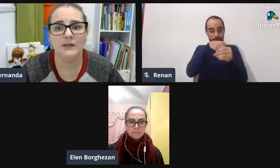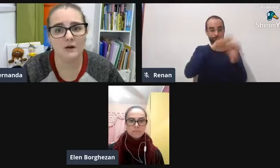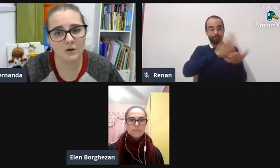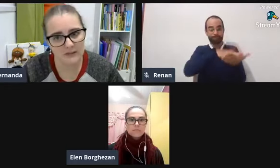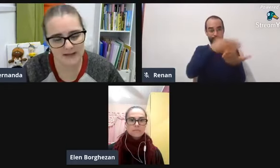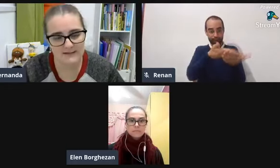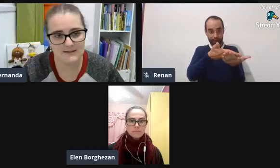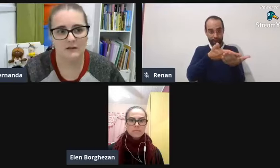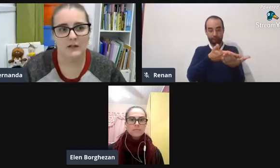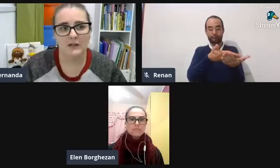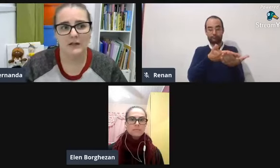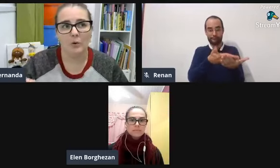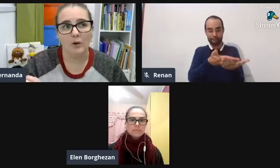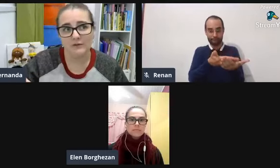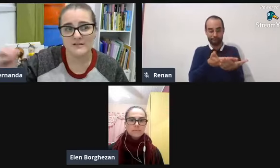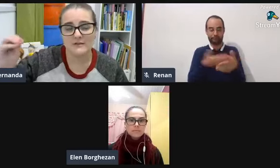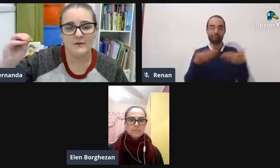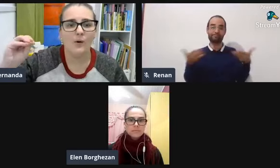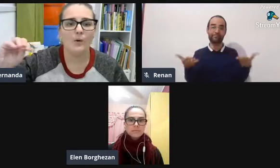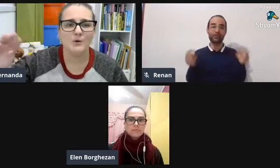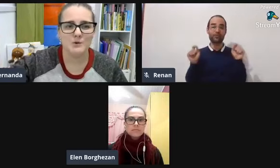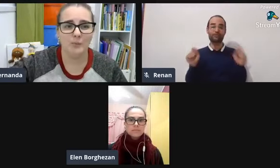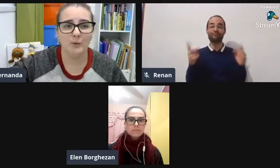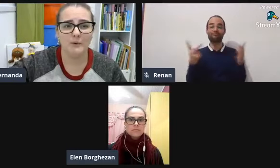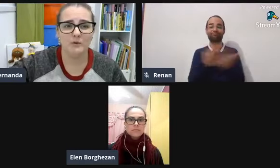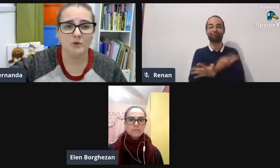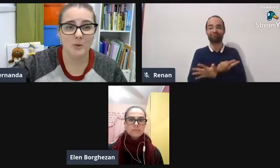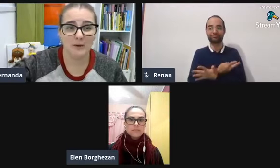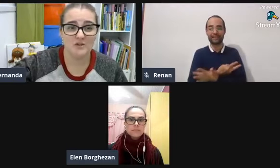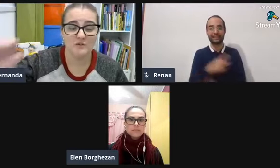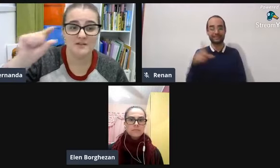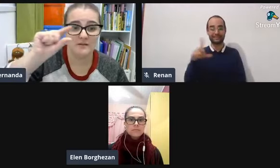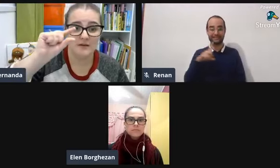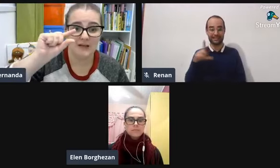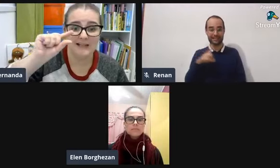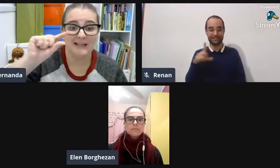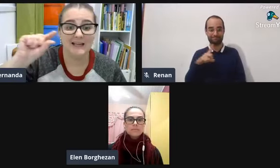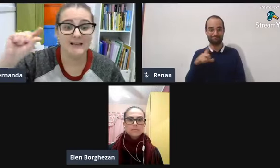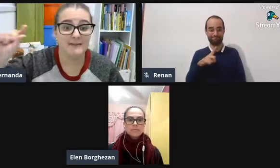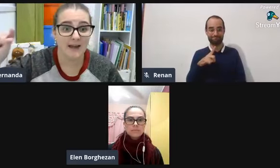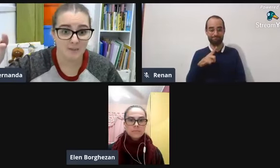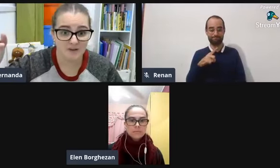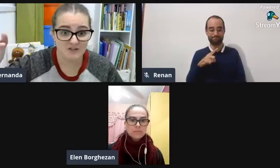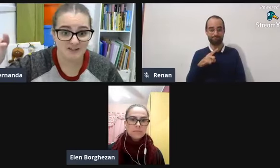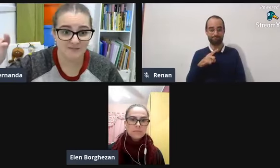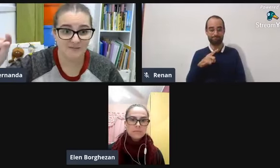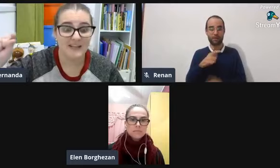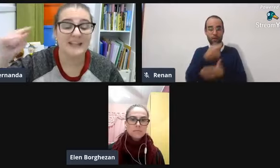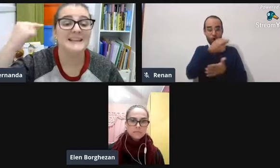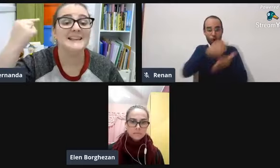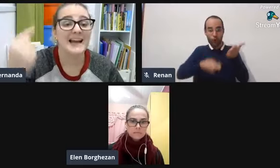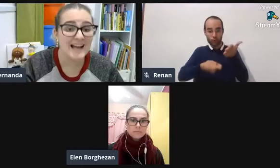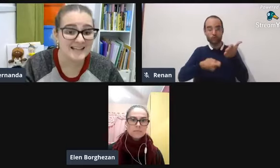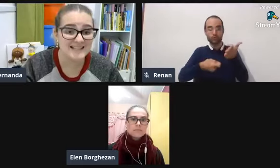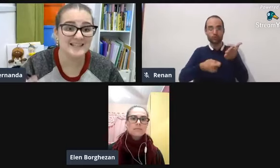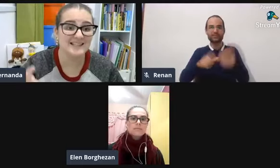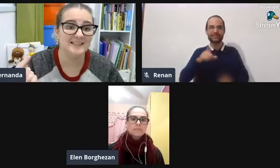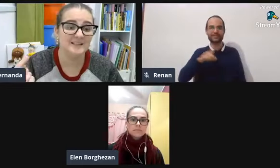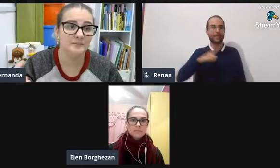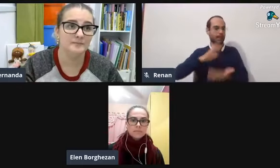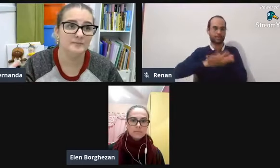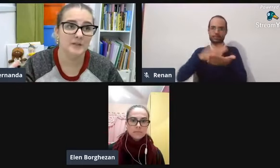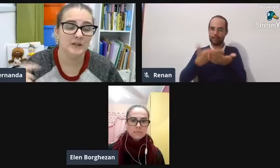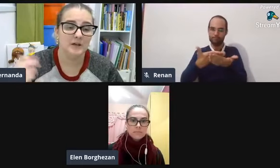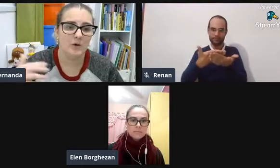Então, o que acontece? Quando você vê um concurso público, normalmente você vê intérprete. E nas